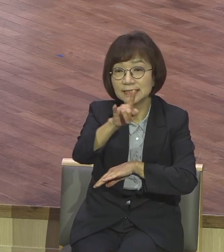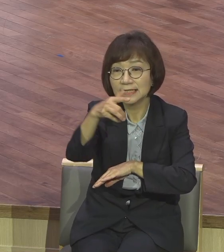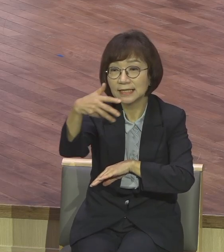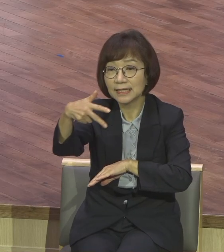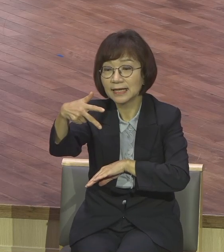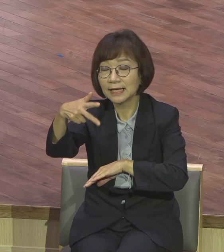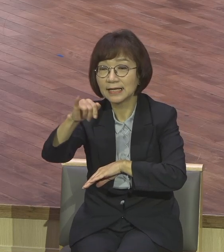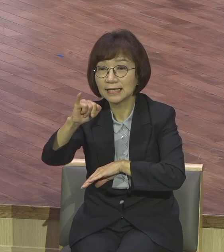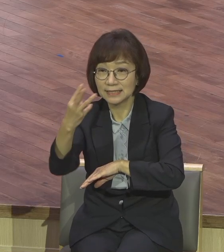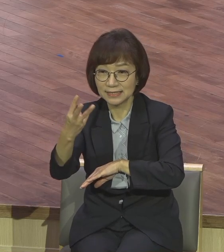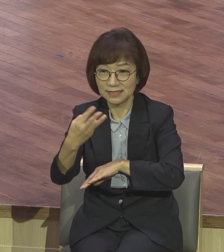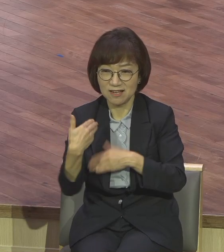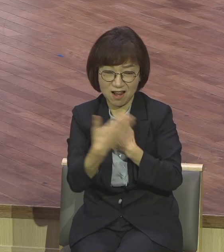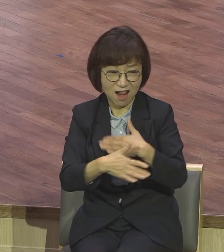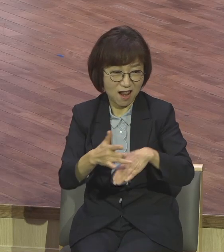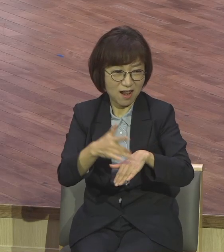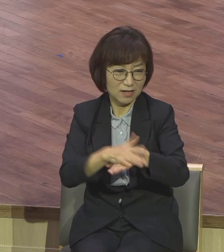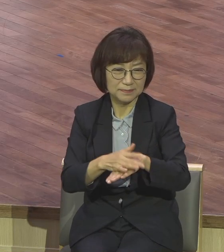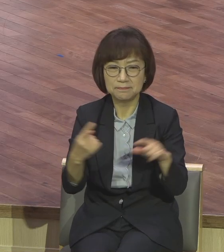체질.